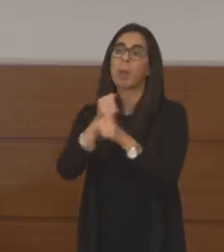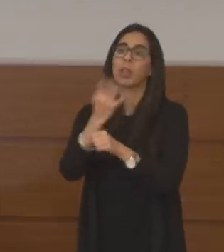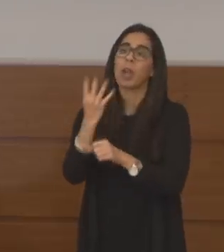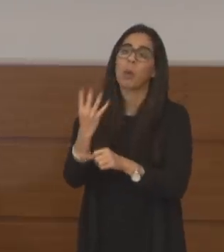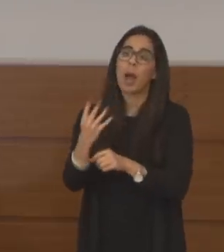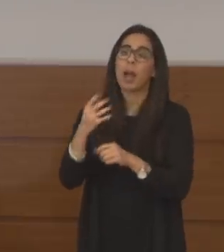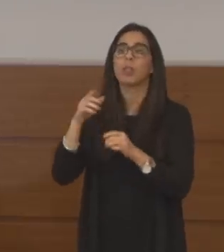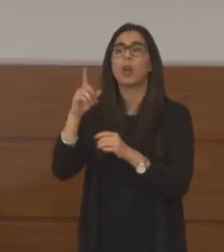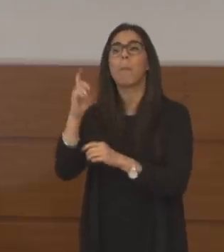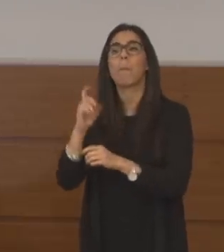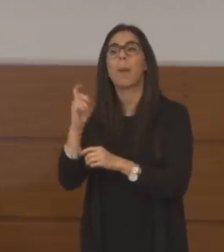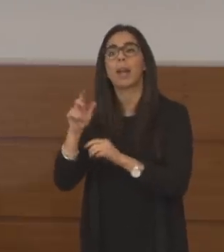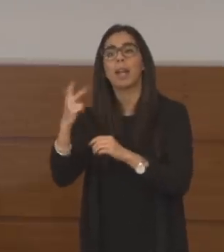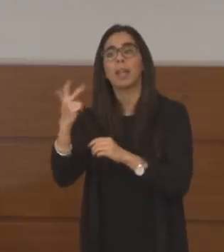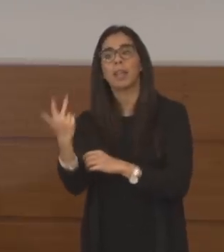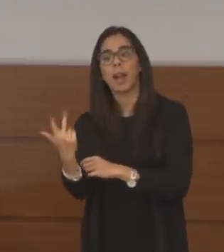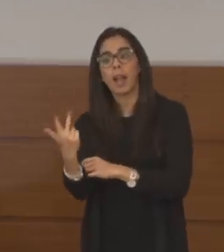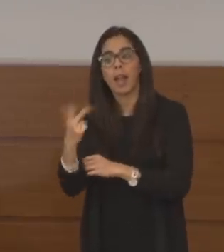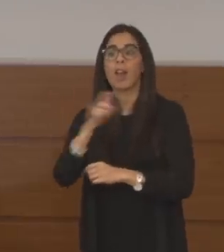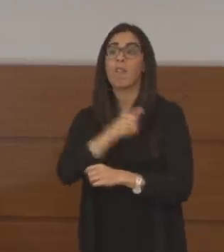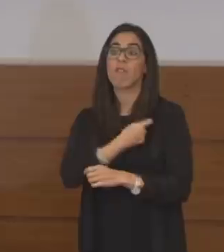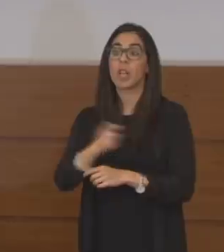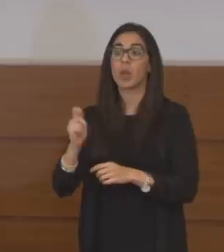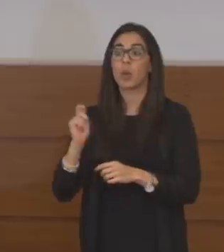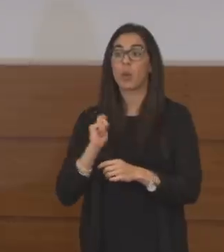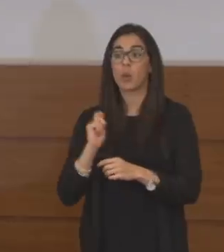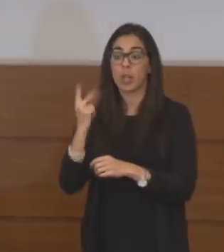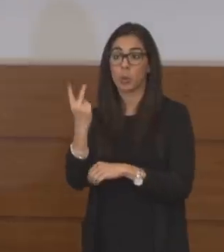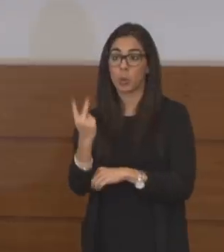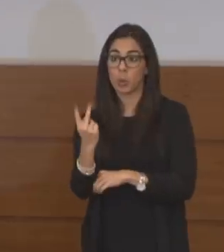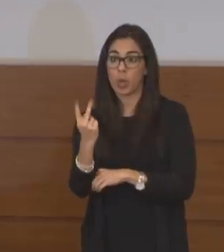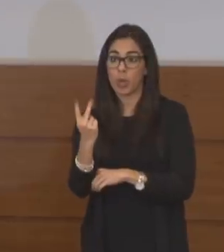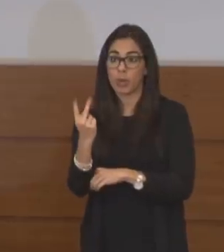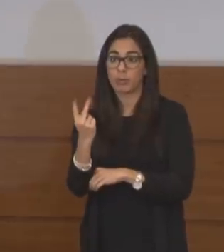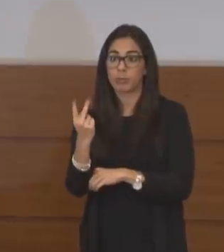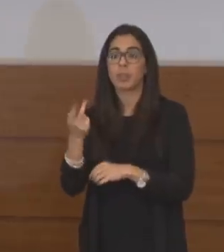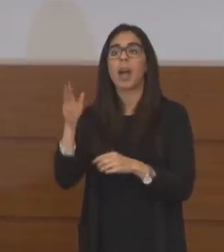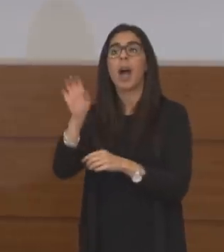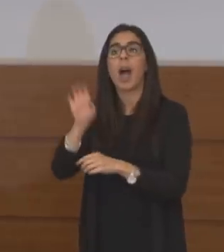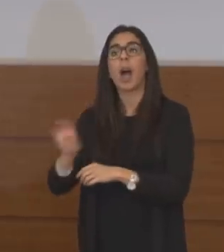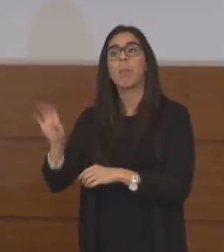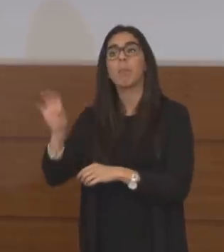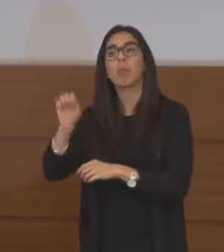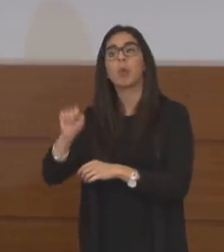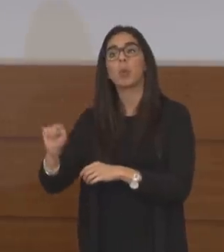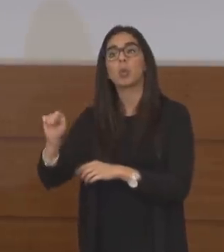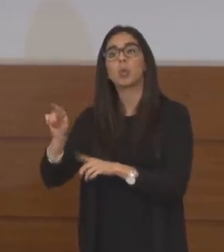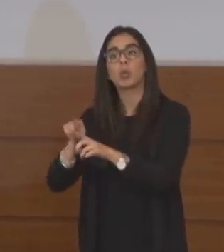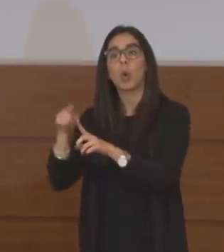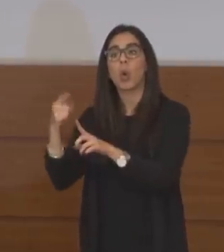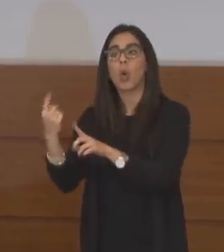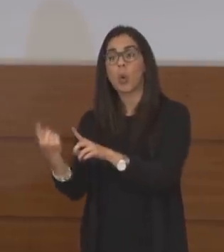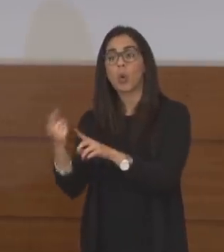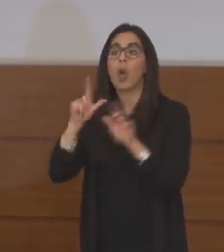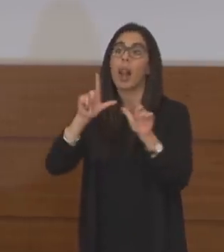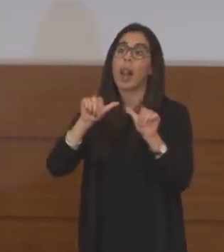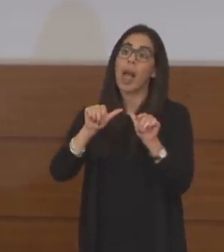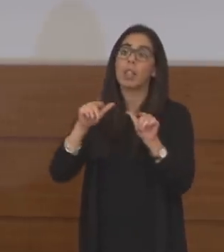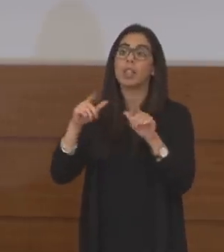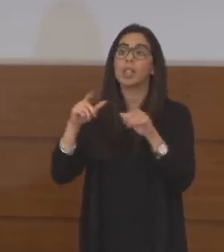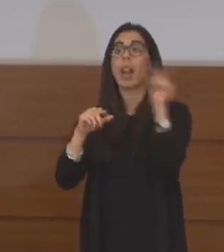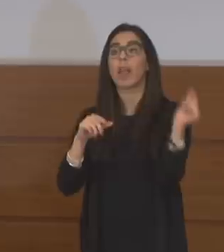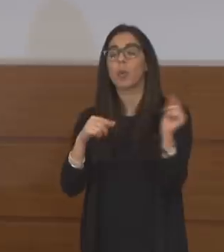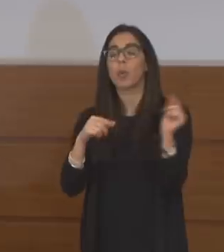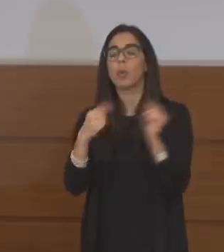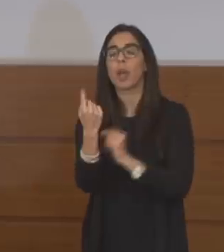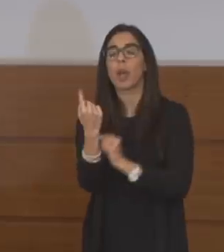tre in friuli venezia giulia 2 in abruzzo 1 in lazio e liguria uno